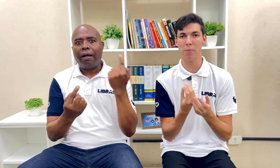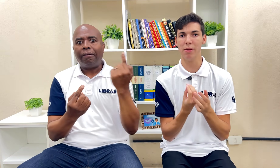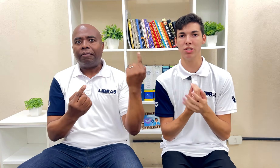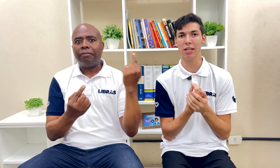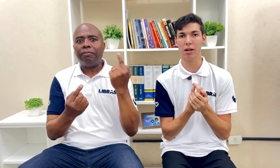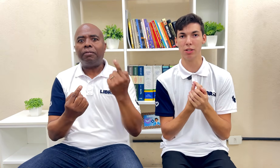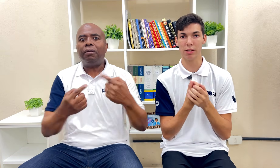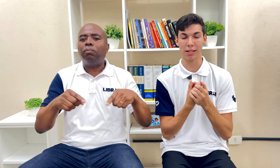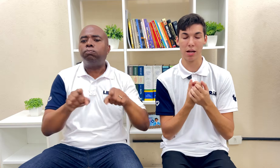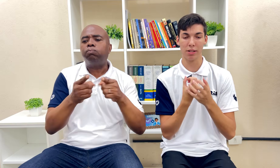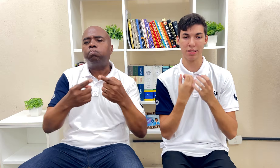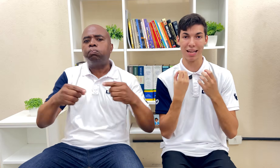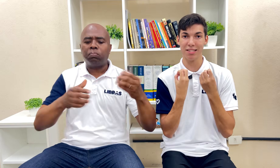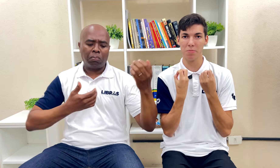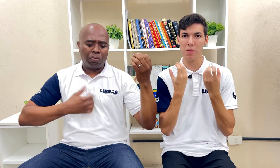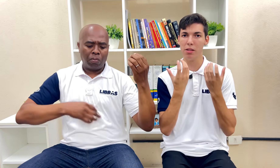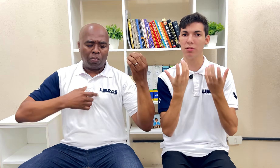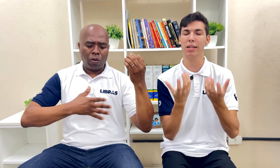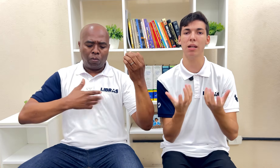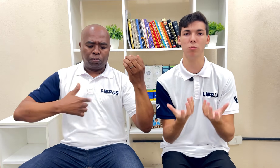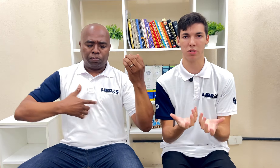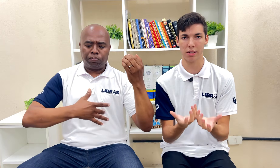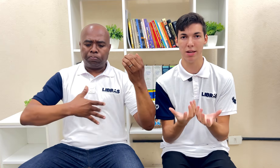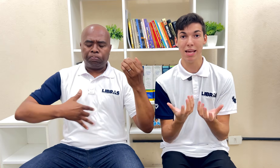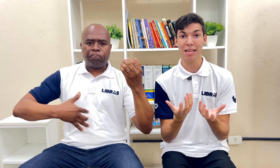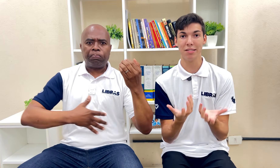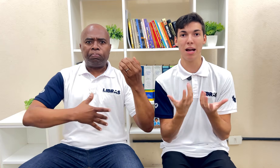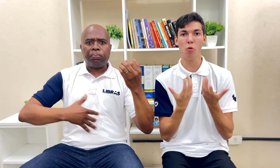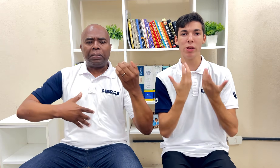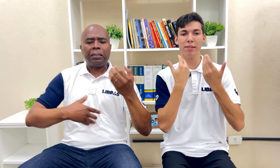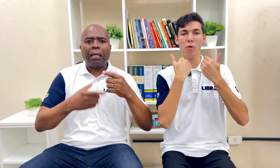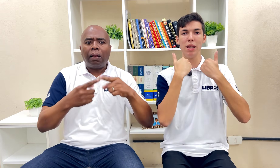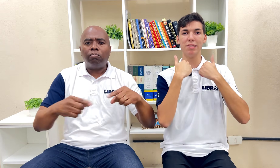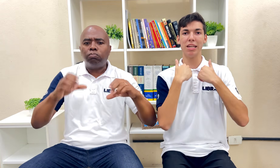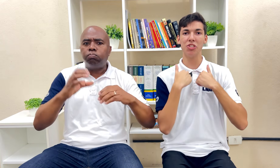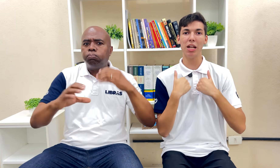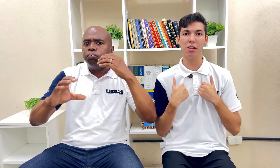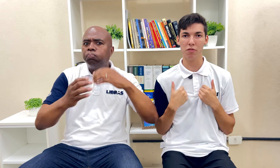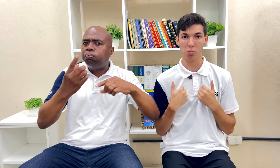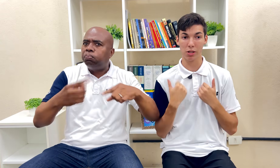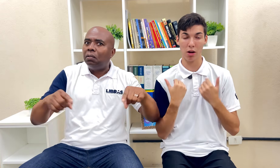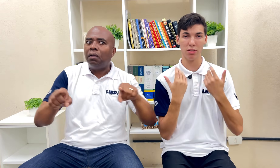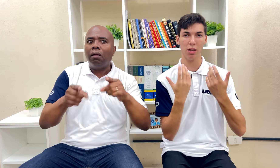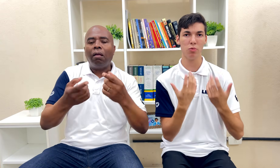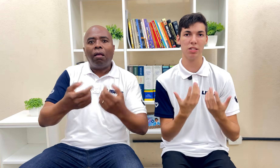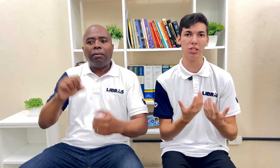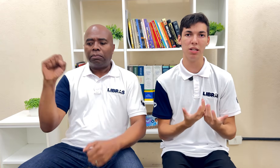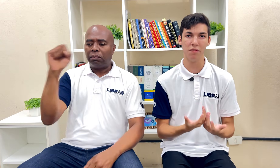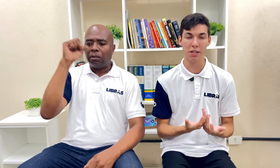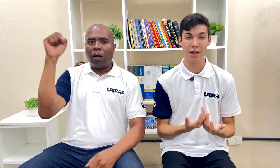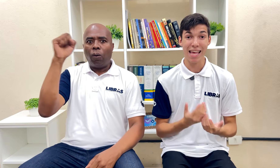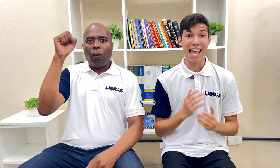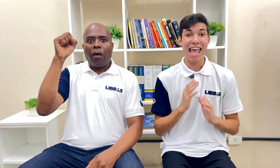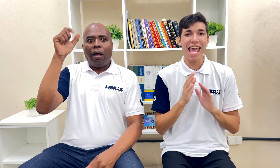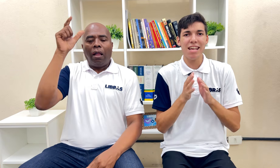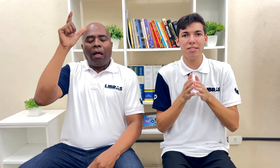deixa claro que sai espírito daquela música. E Saul, então, ele sente alívio por causa da música de Davi. Esse